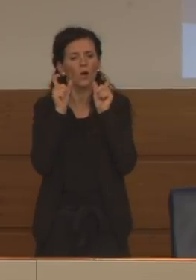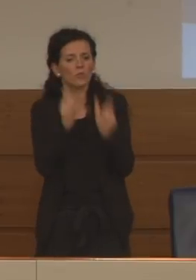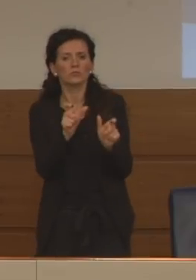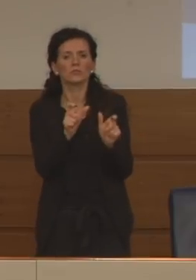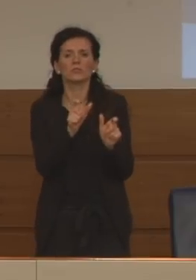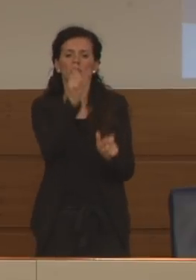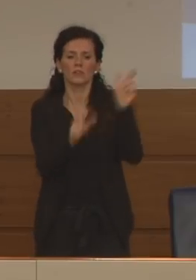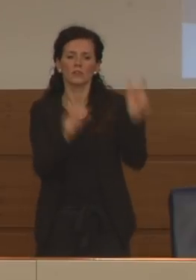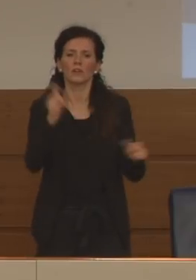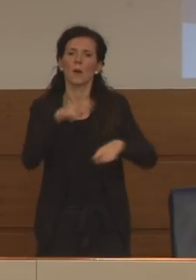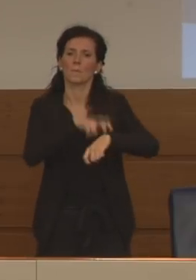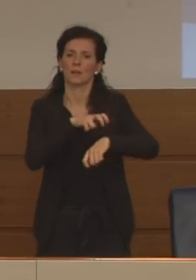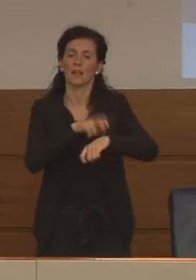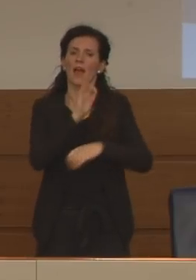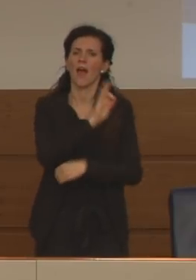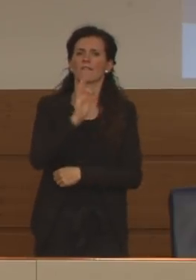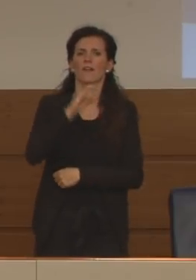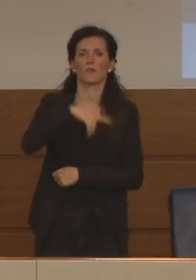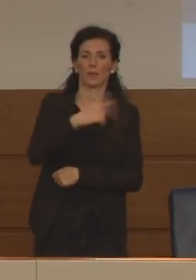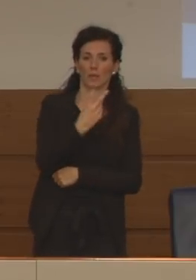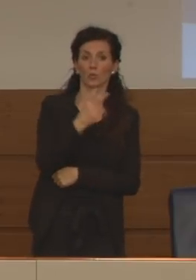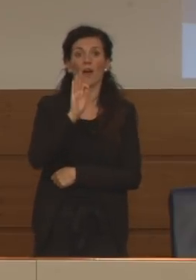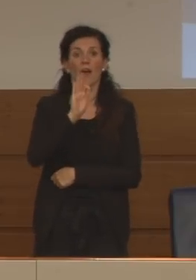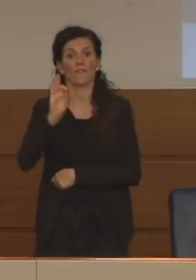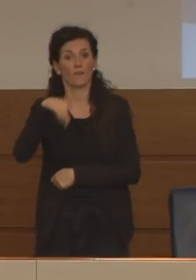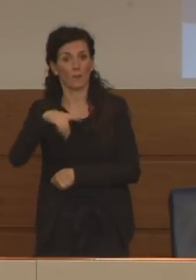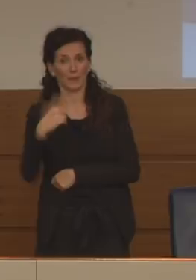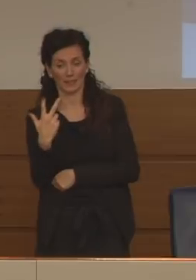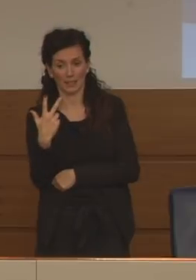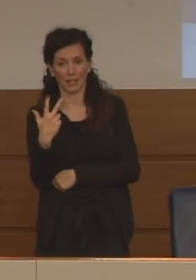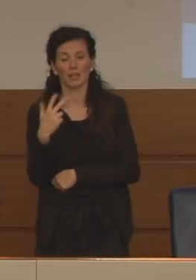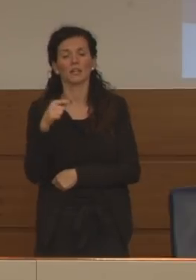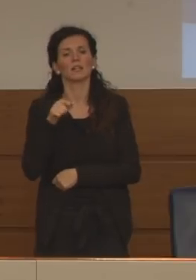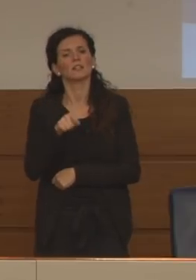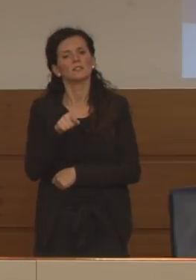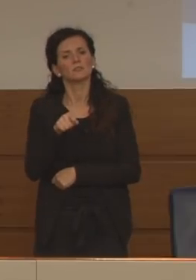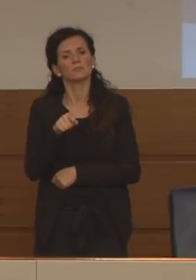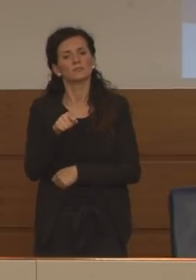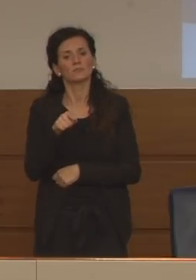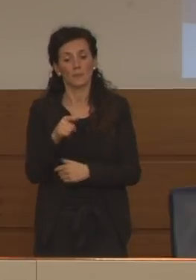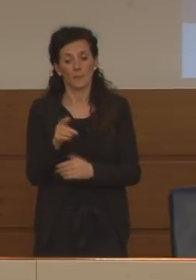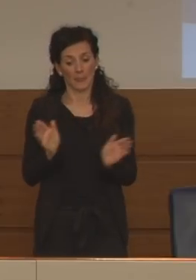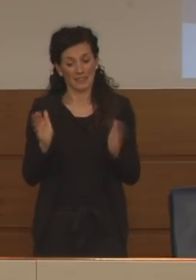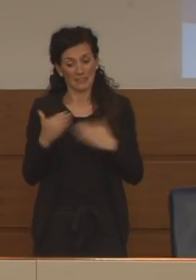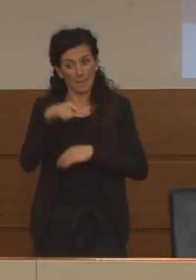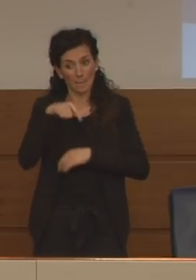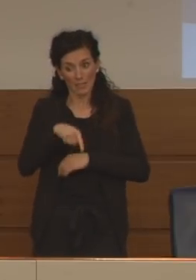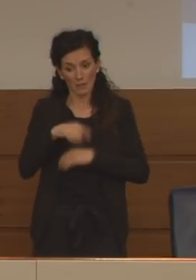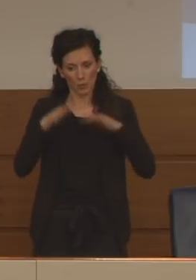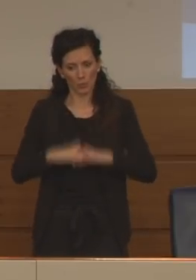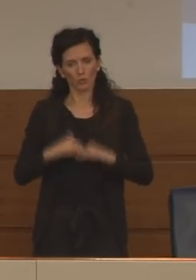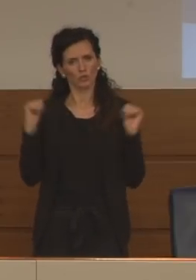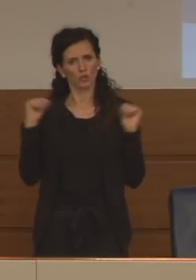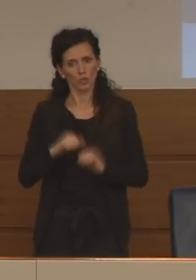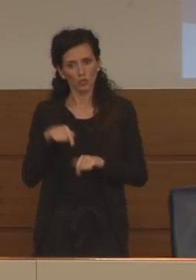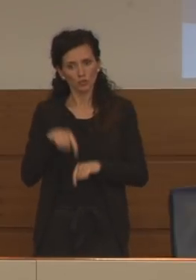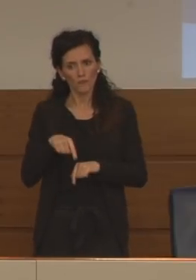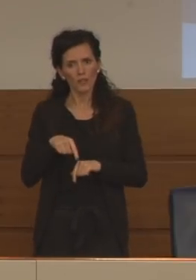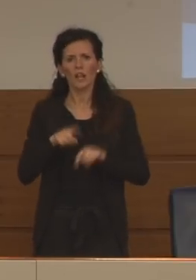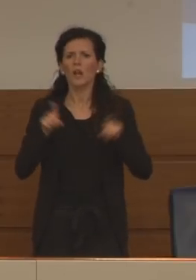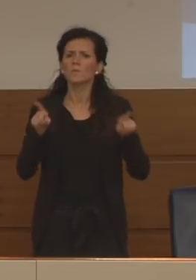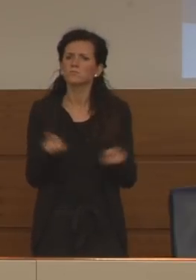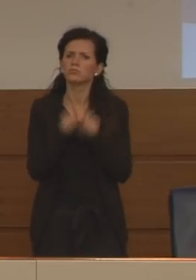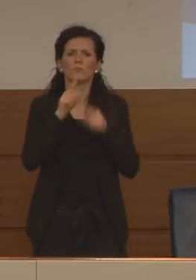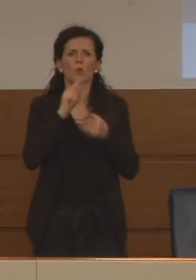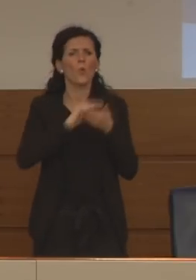mascherine chirurgiche ffp2 ffp3 ma in questo dipartimento così come negli altri